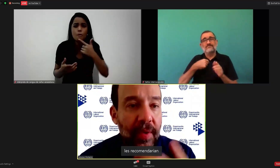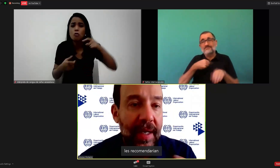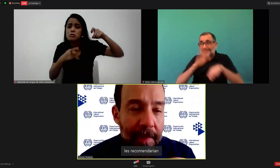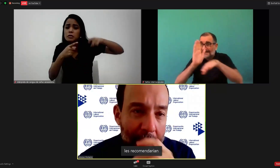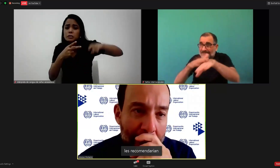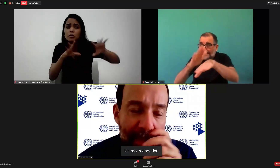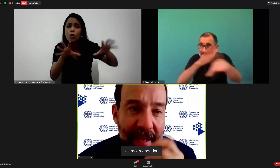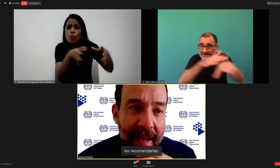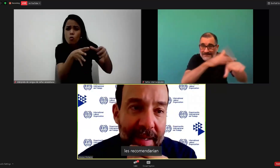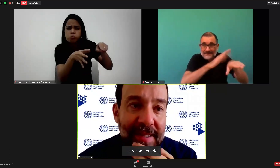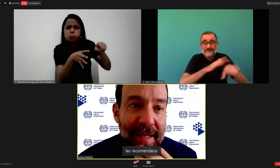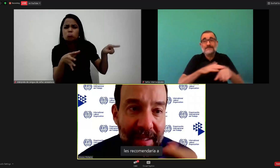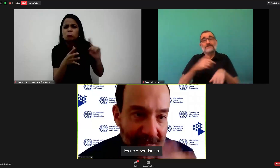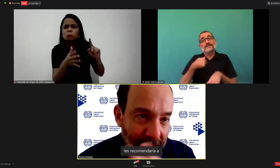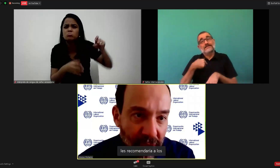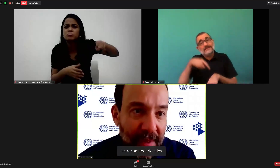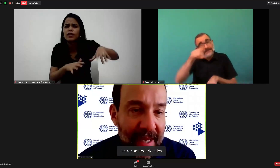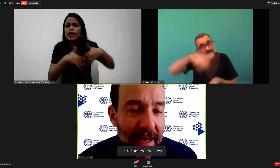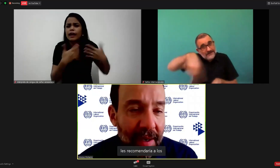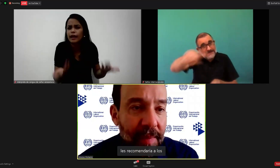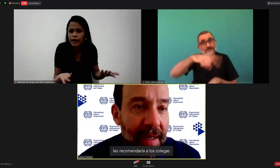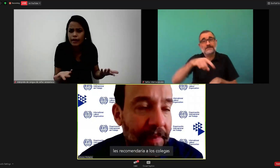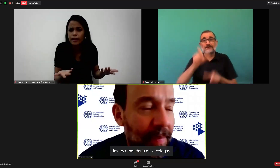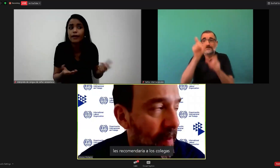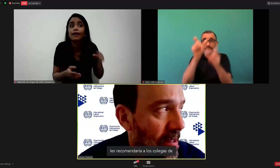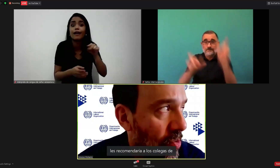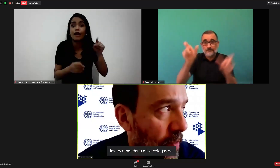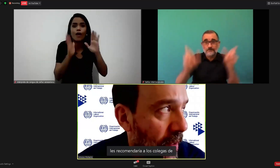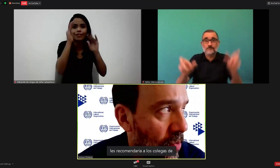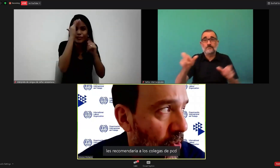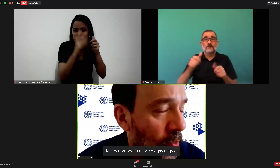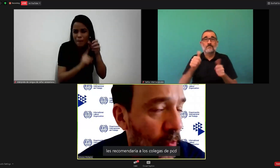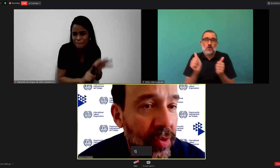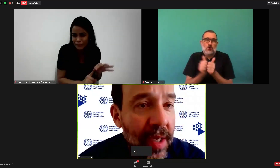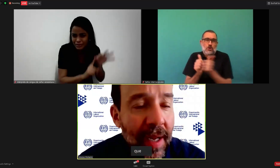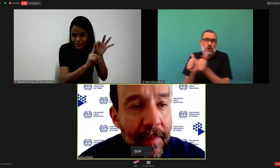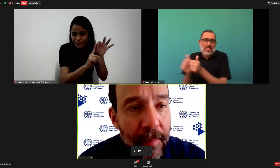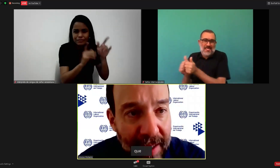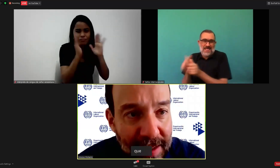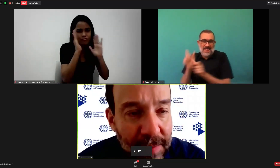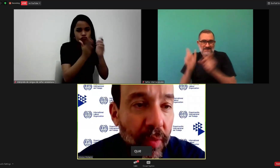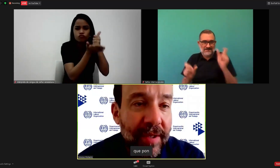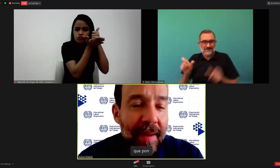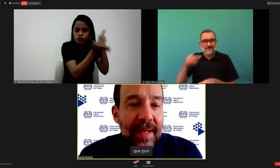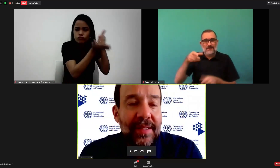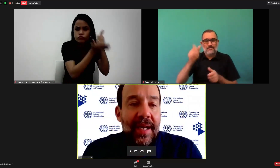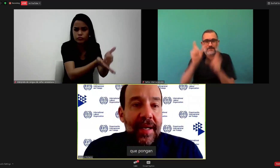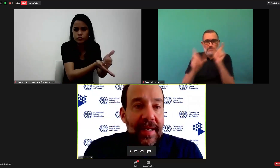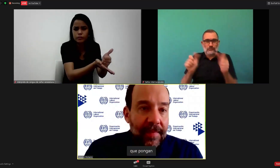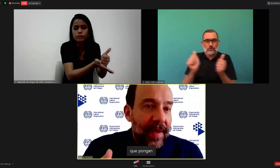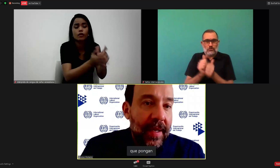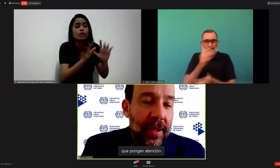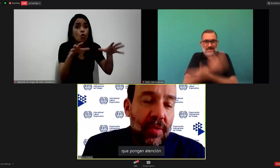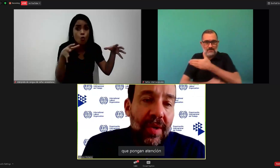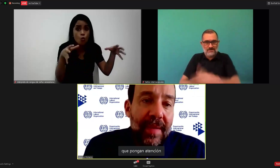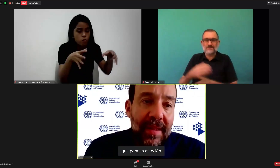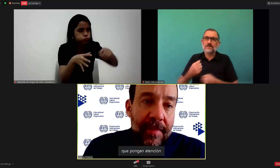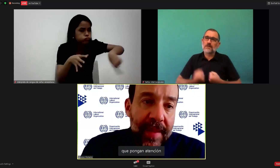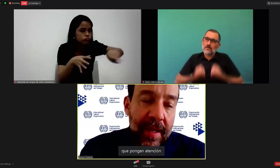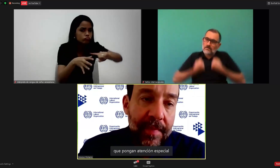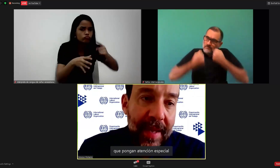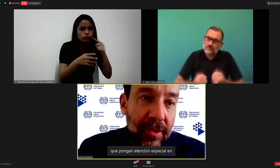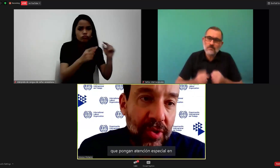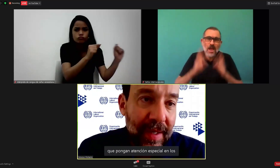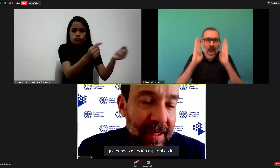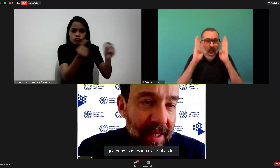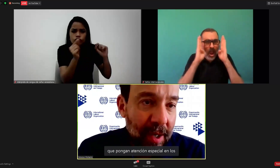grupos, poner necesidad de atención especial, ¿no?, para los grupos, poner números en la mesa y